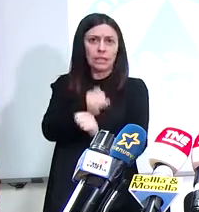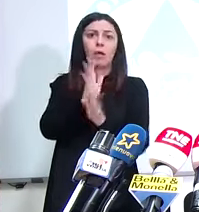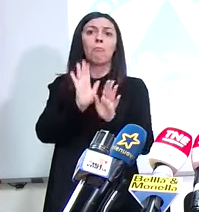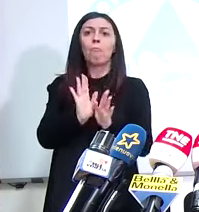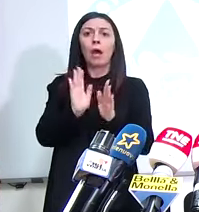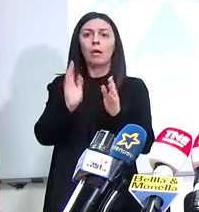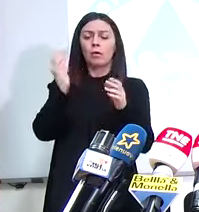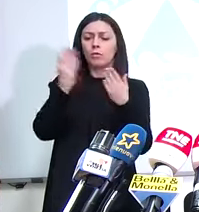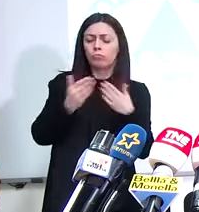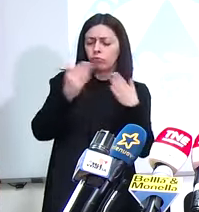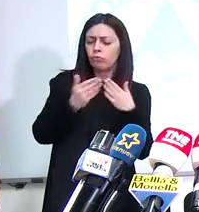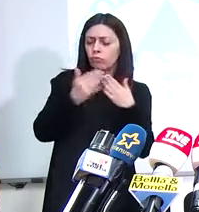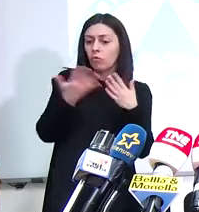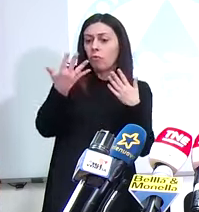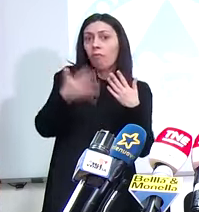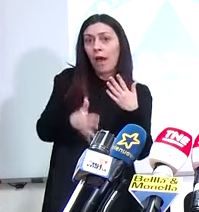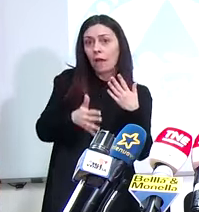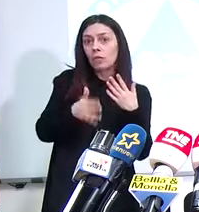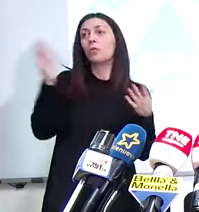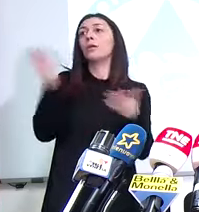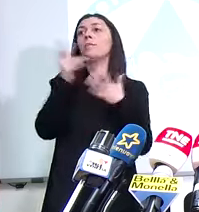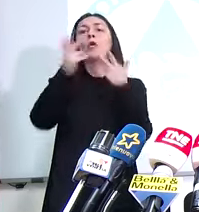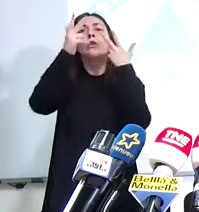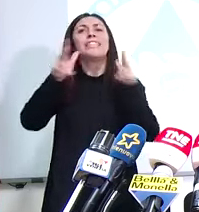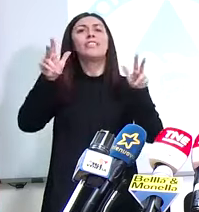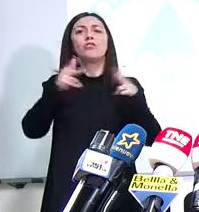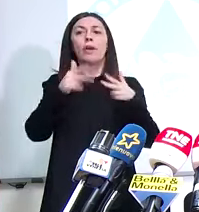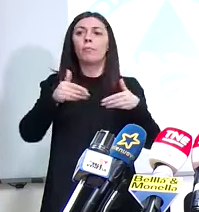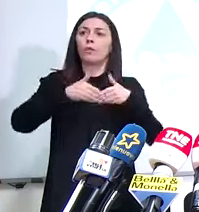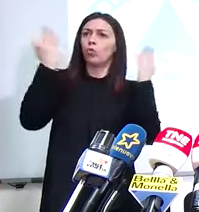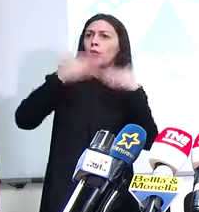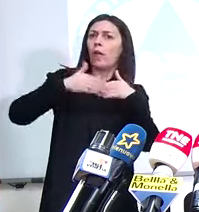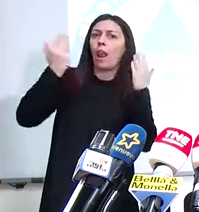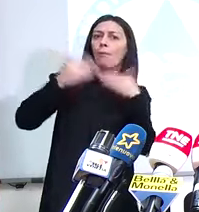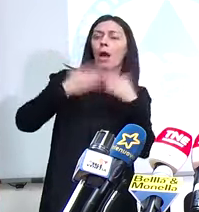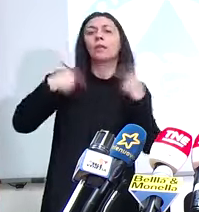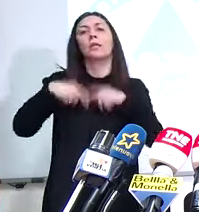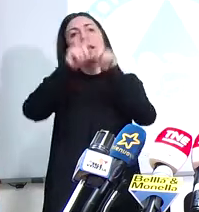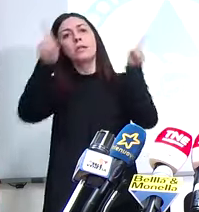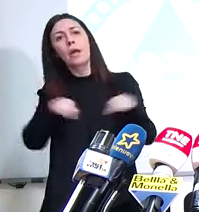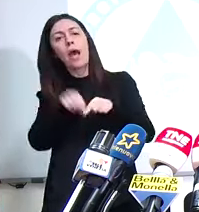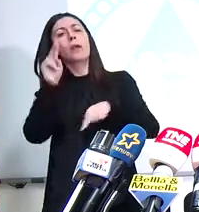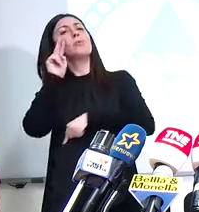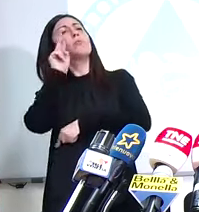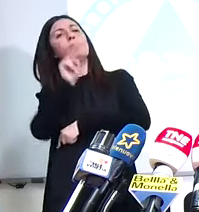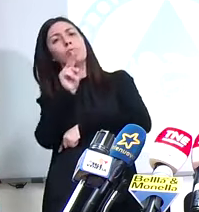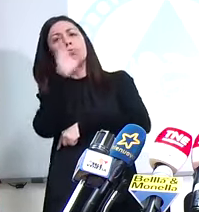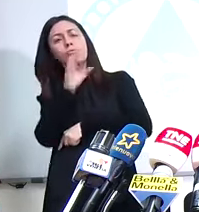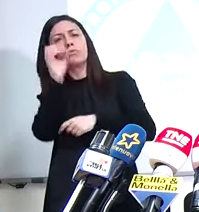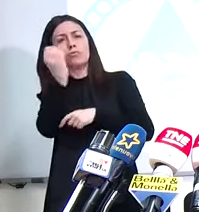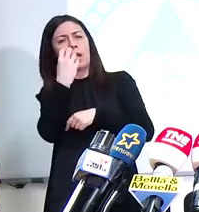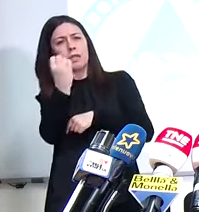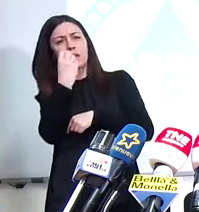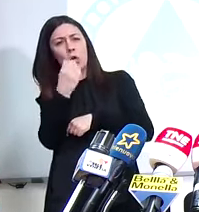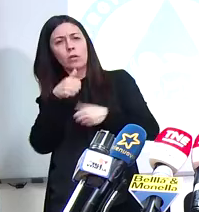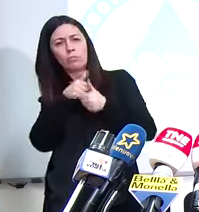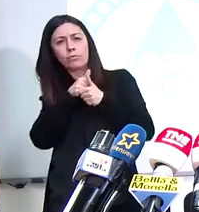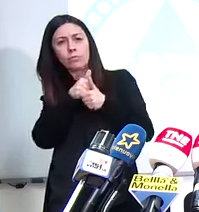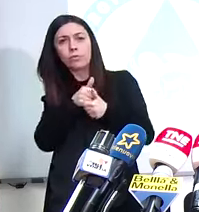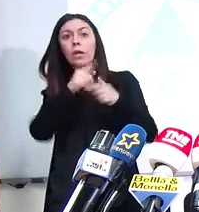si è fatto tutto dicembre in dad per dire tutte le mattine riaguarda stato schermo farsi tutte le elezioni e poi gli dicono che dicembre non conta come